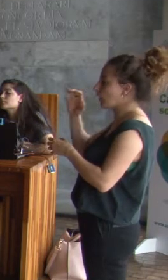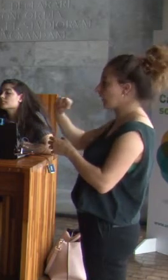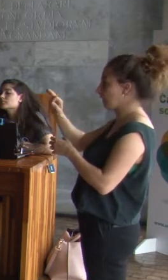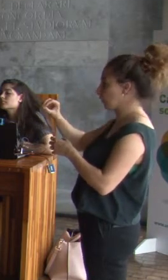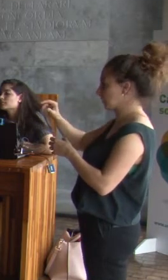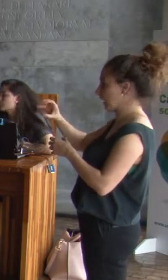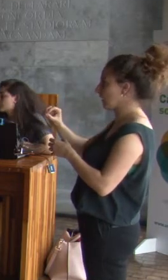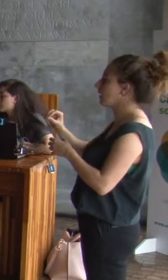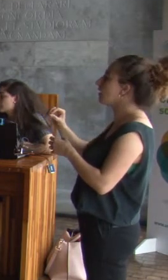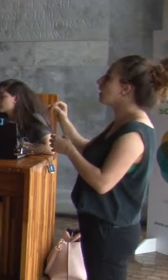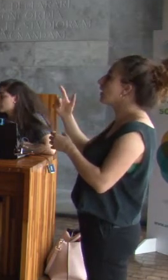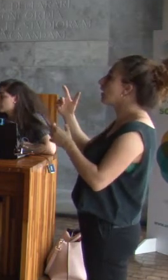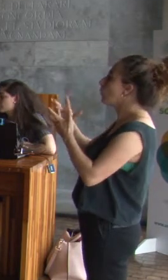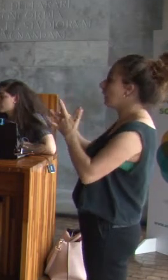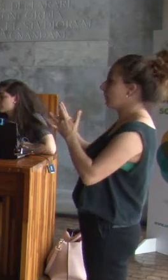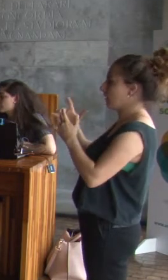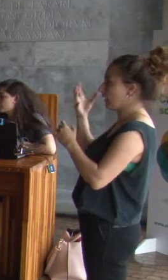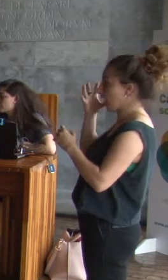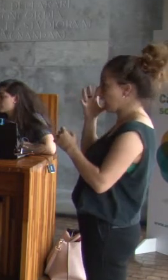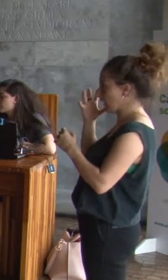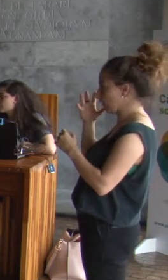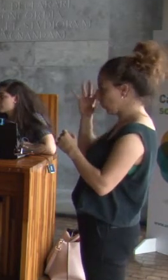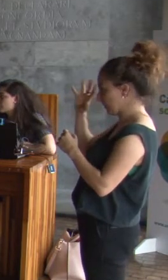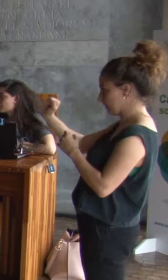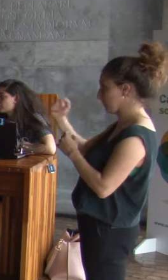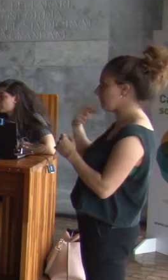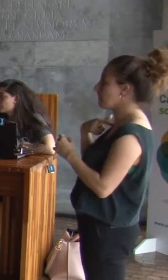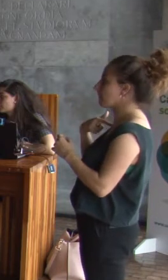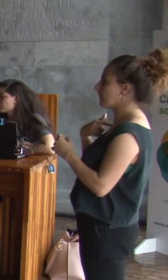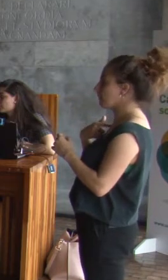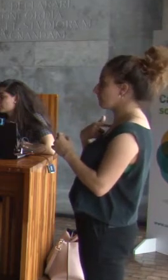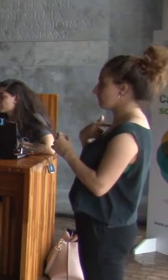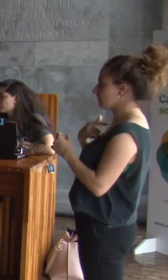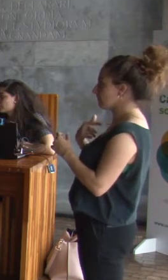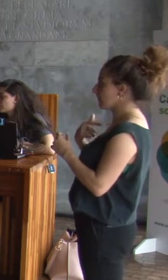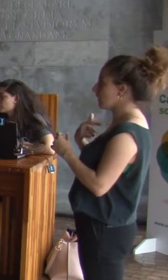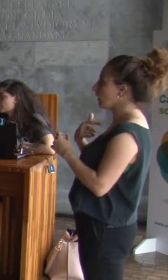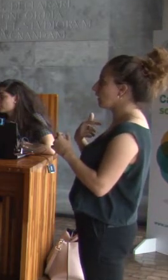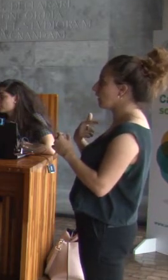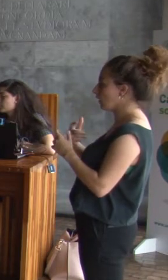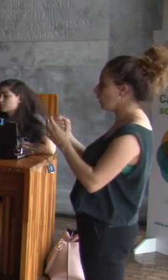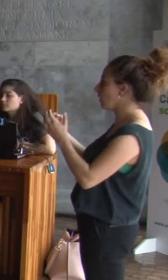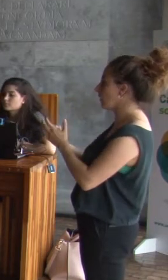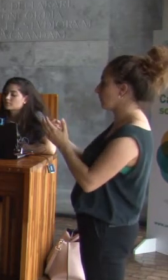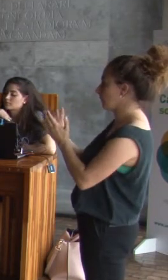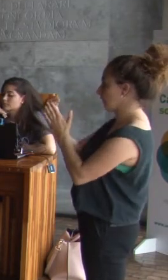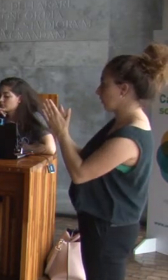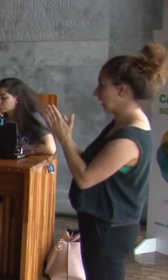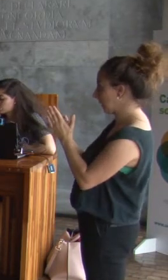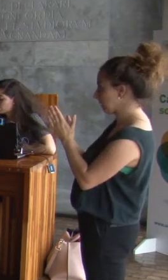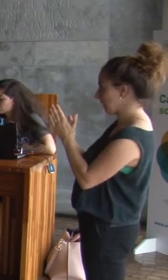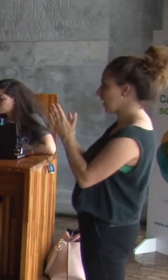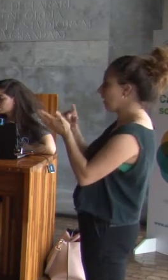radio dell'Università di Venezia, e ho messo a frutto lo sguardo alieno della mia razza per creare il programma di letteratura